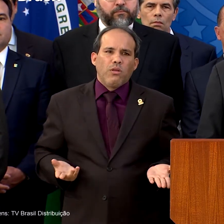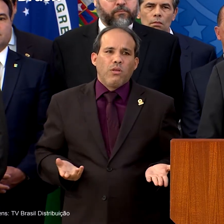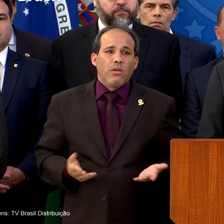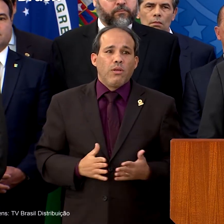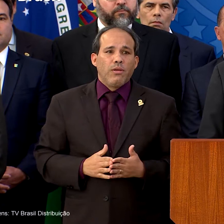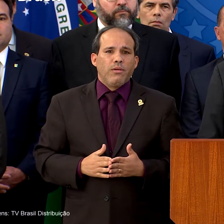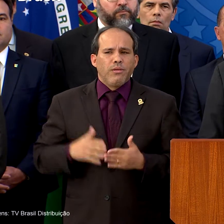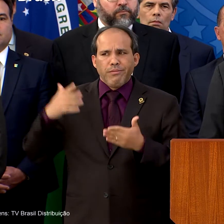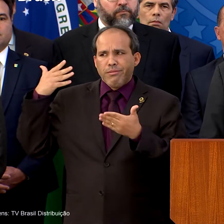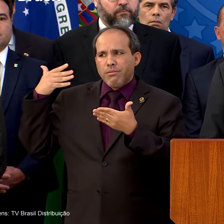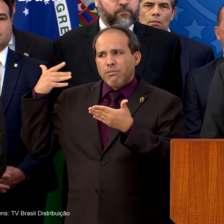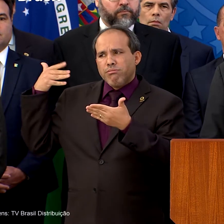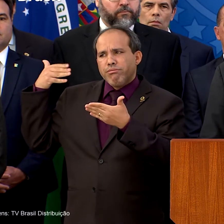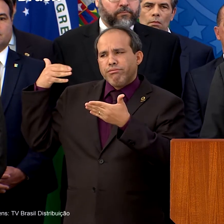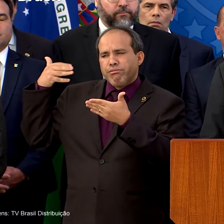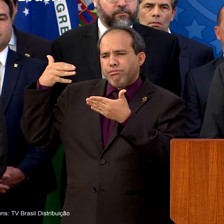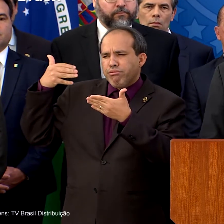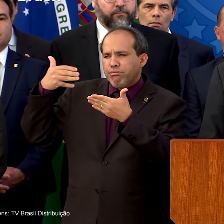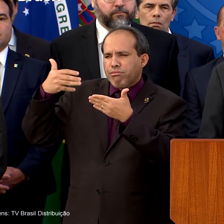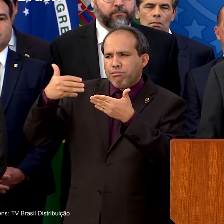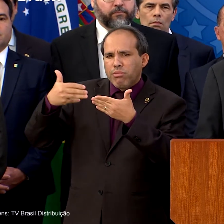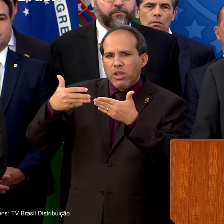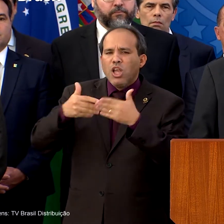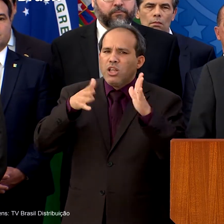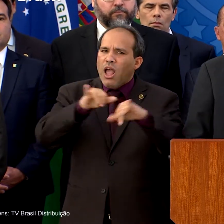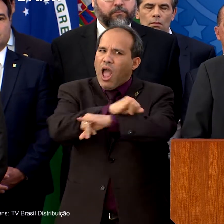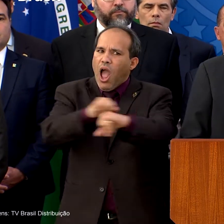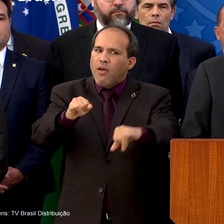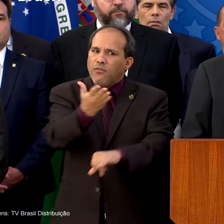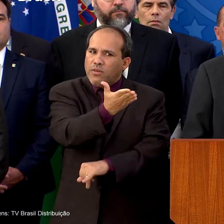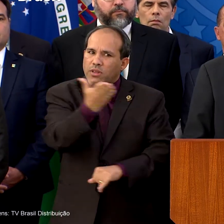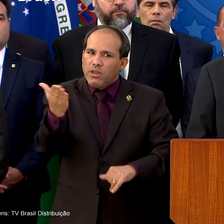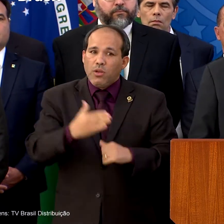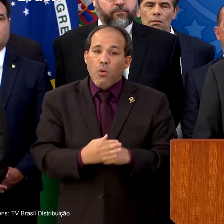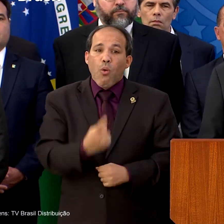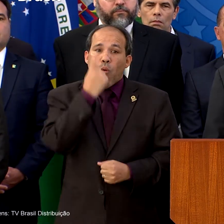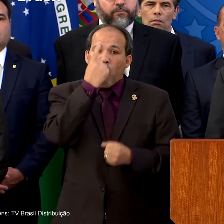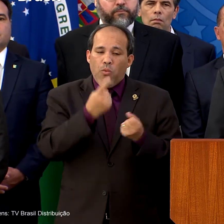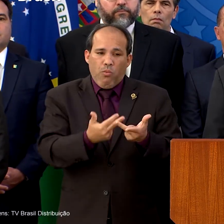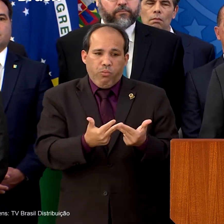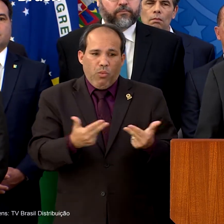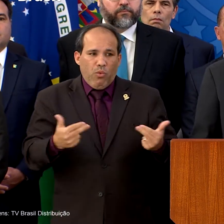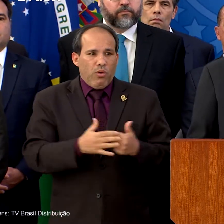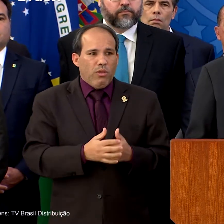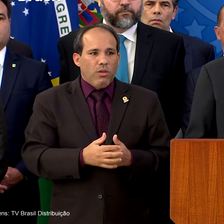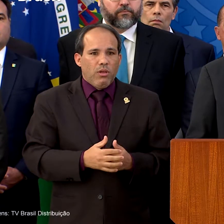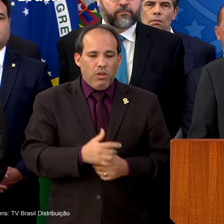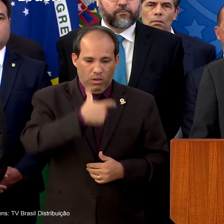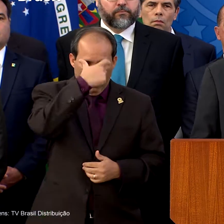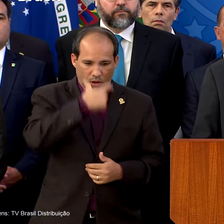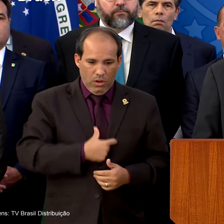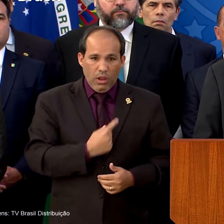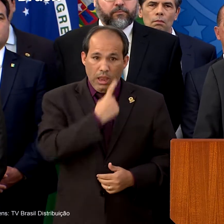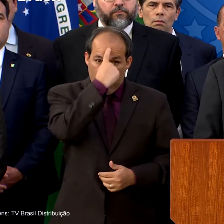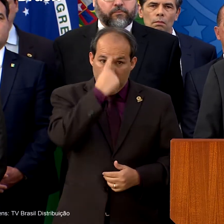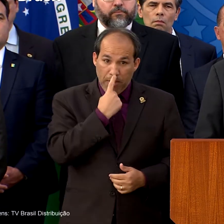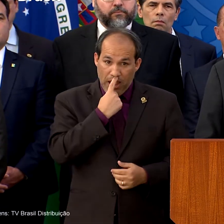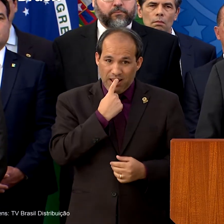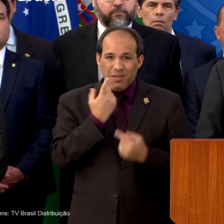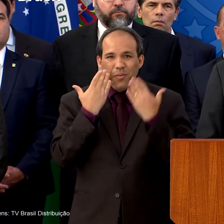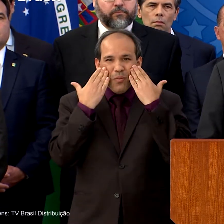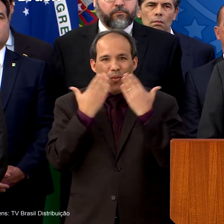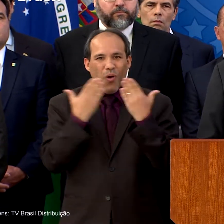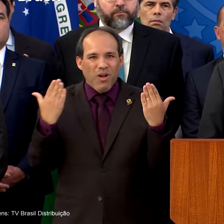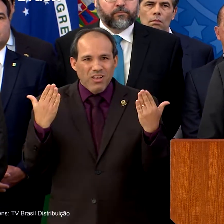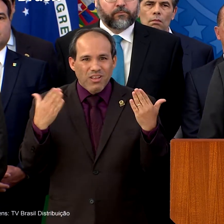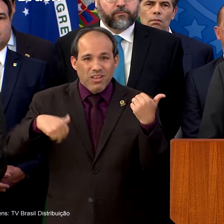longo do tempo bem você alice uma coisa é ter uma imagem conhecer uma pessoa a